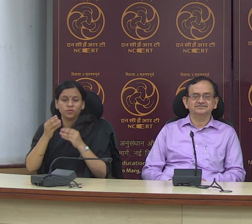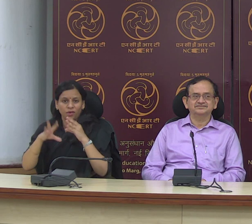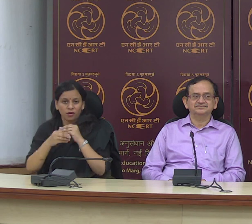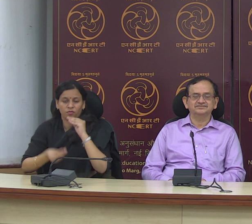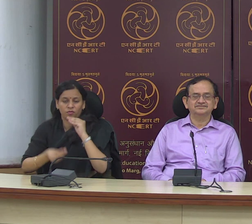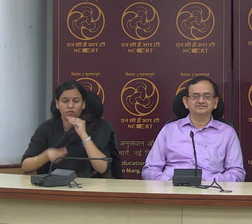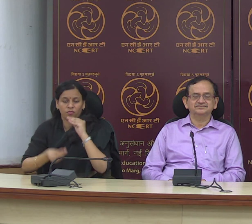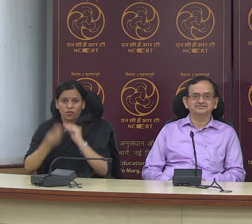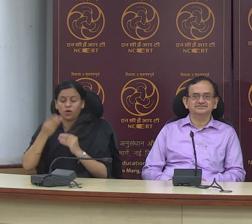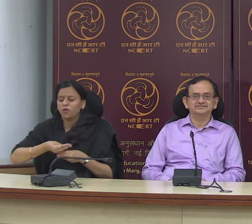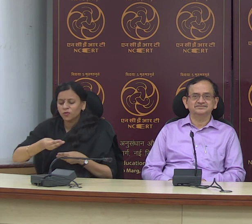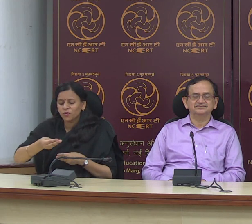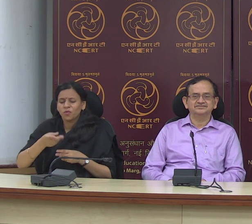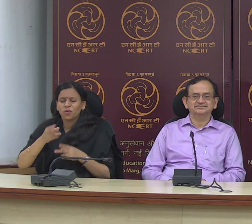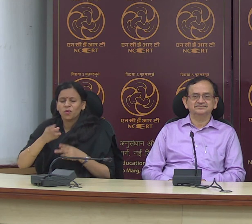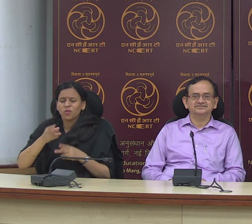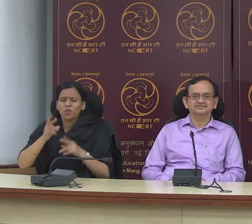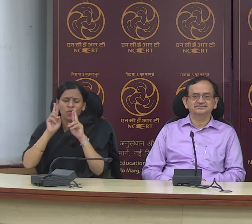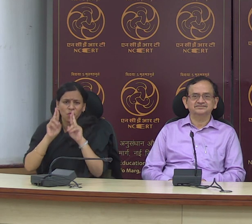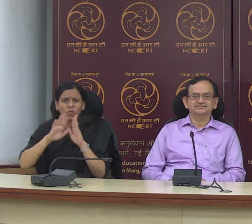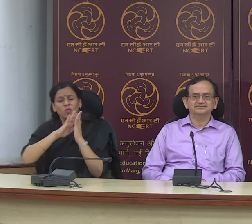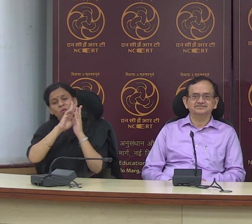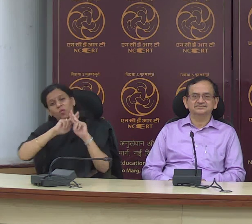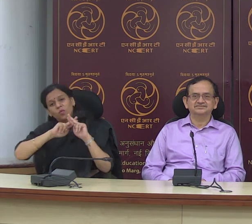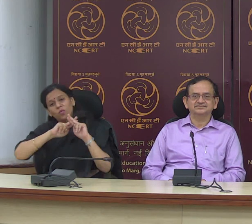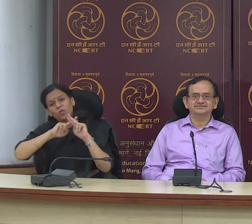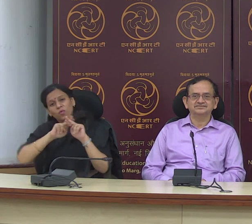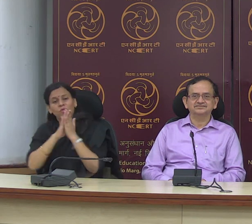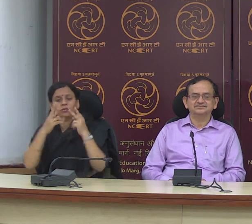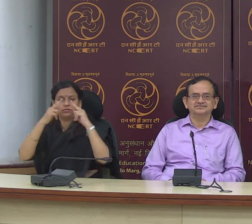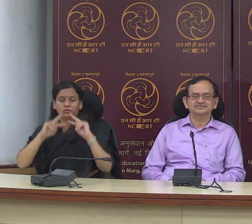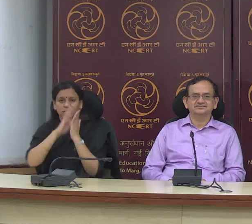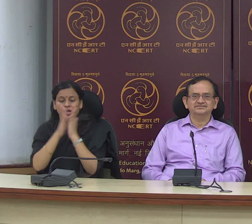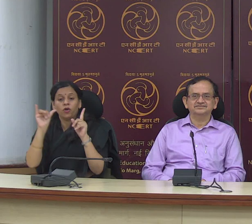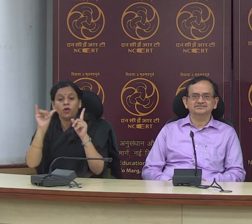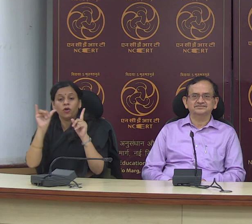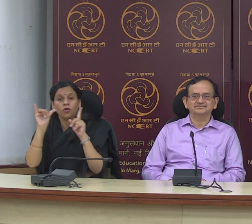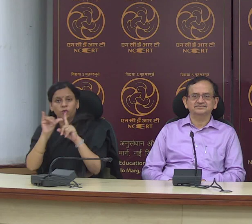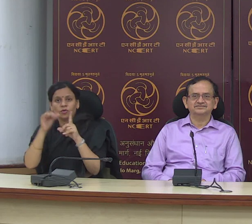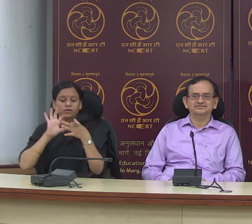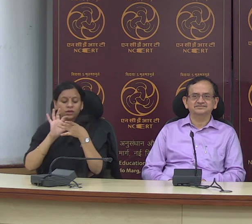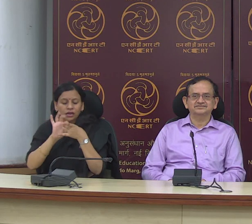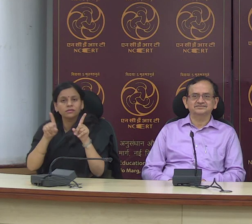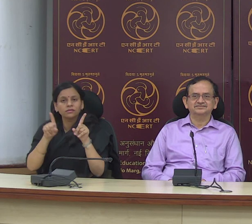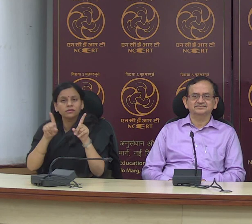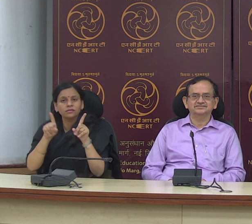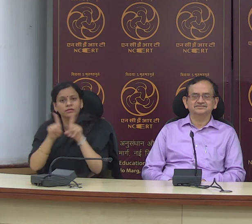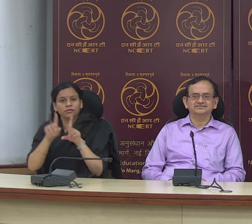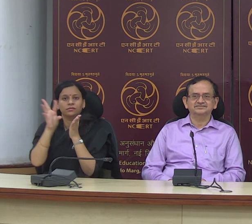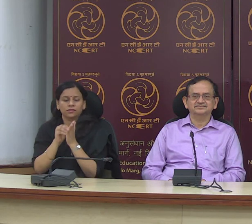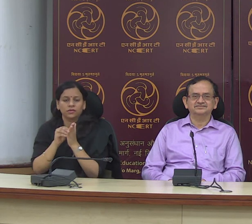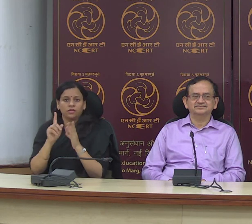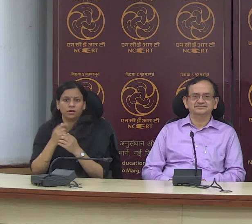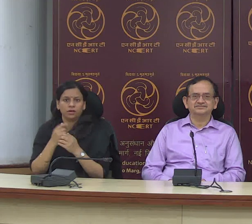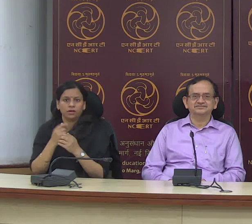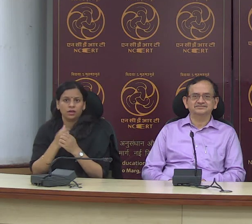हैं। कुछ ही दिनों की और बात है, फिर ये सारे जो कंटेंट है आप सबके लिए अवेलेबल जैसे हमेशा रहते हैं YouTube के माध्यम से, आप हमारे साथ जुड़े रहते हैं। सर एक और